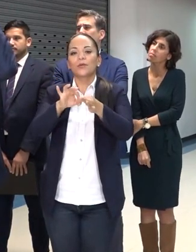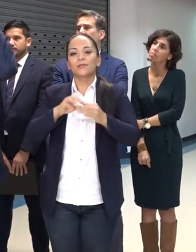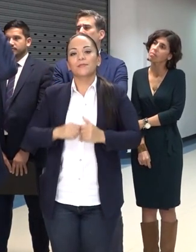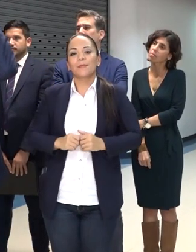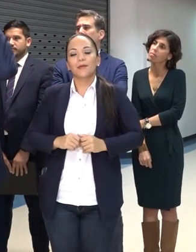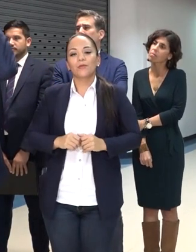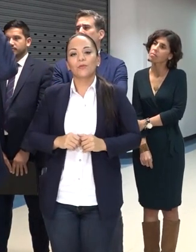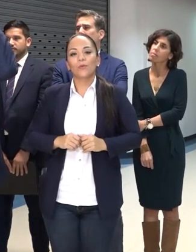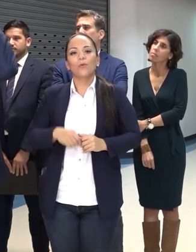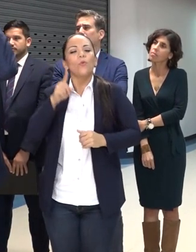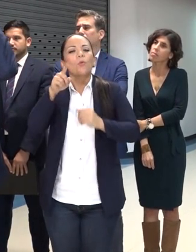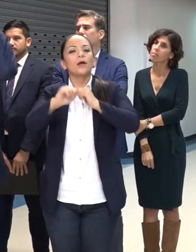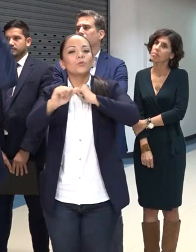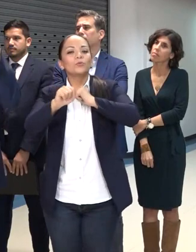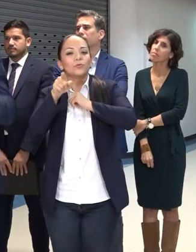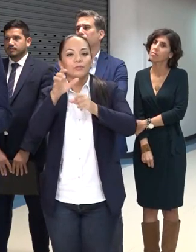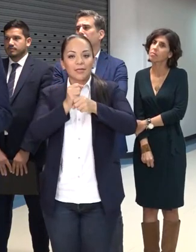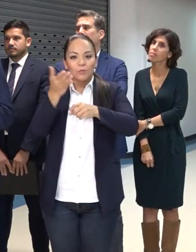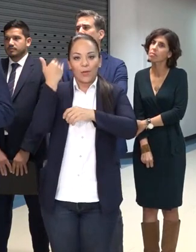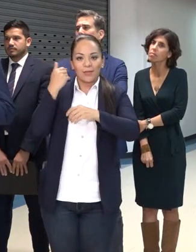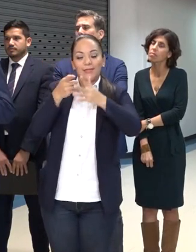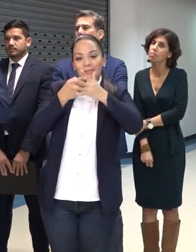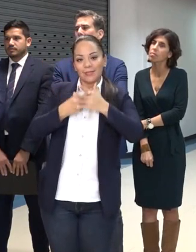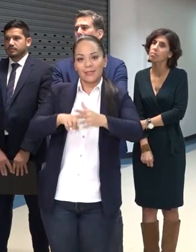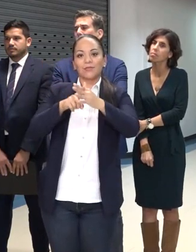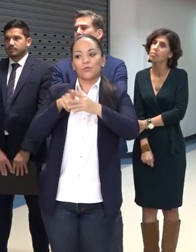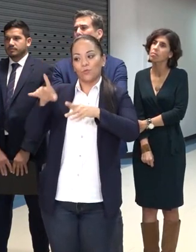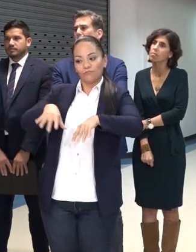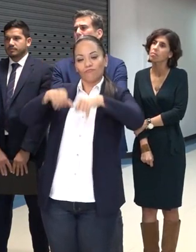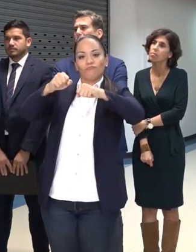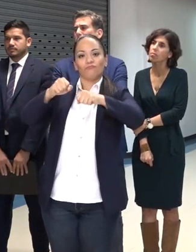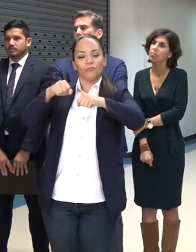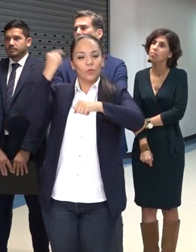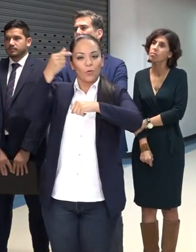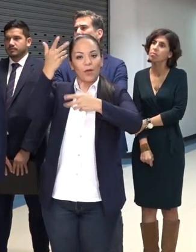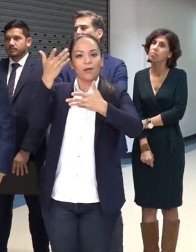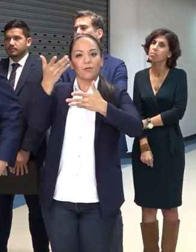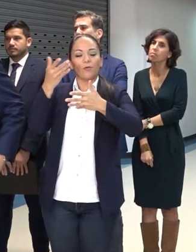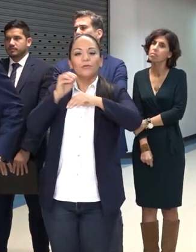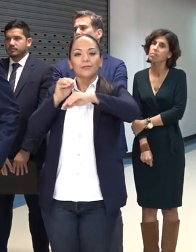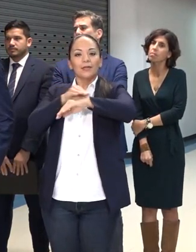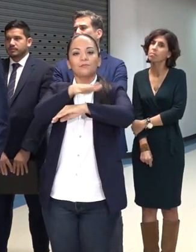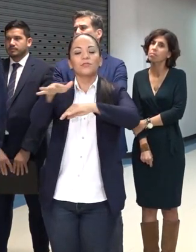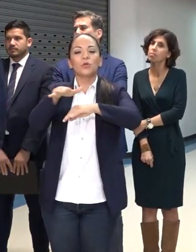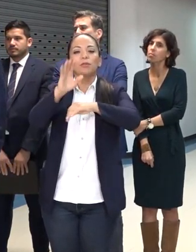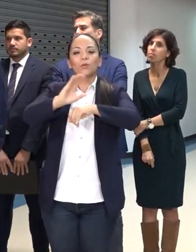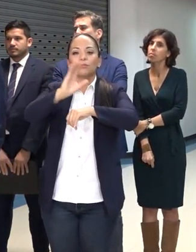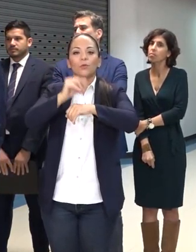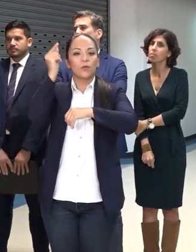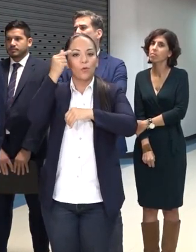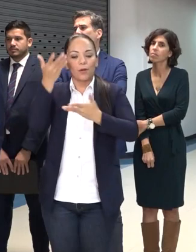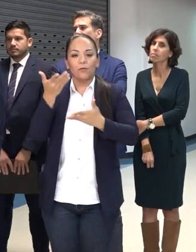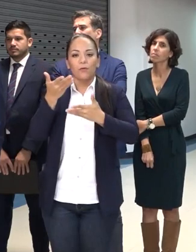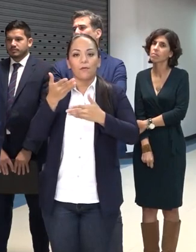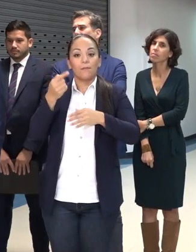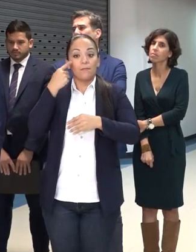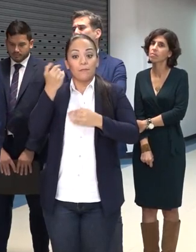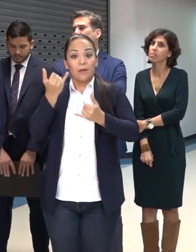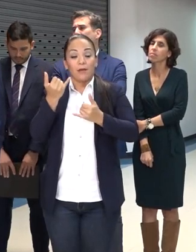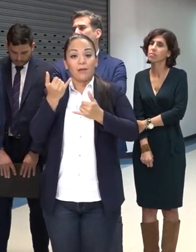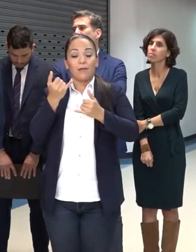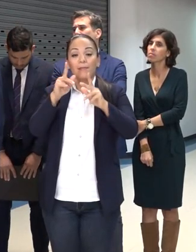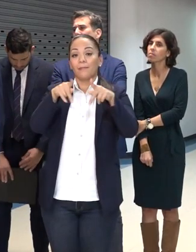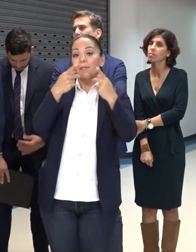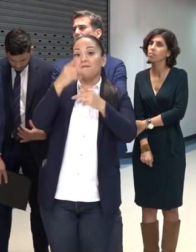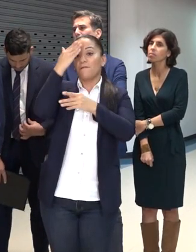a un anuncio que hizo usted al inicio de la administración de Rodrigo con respecto a la transmisión de las reuniones del Consejo de Gobierno. Frente Amplio está presentando